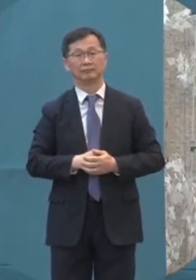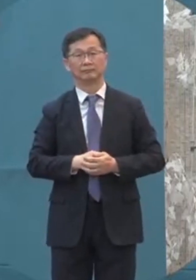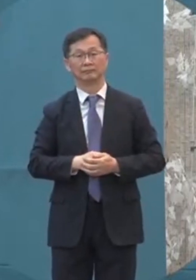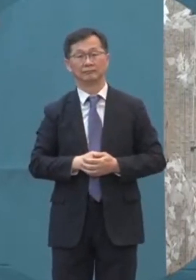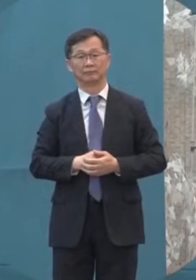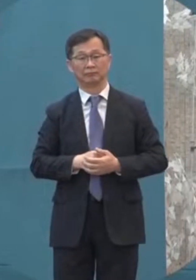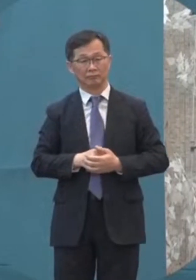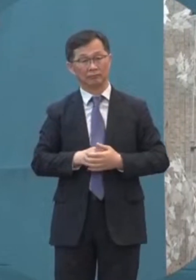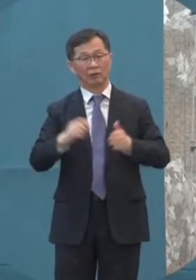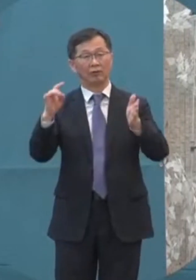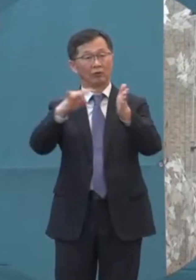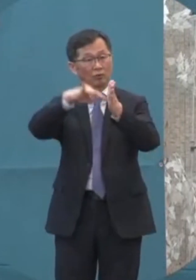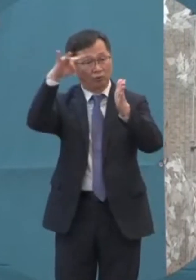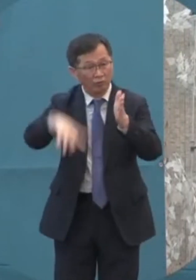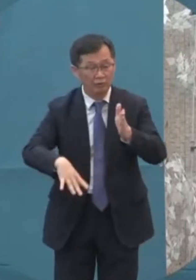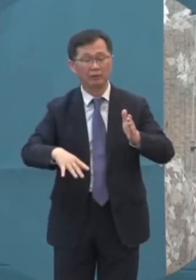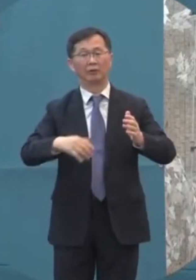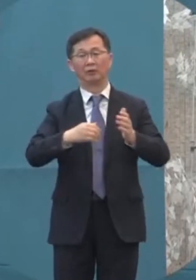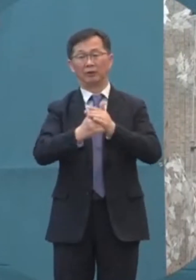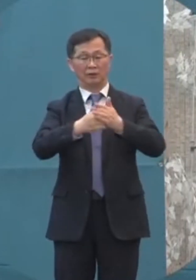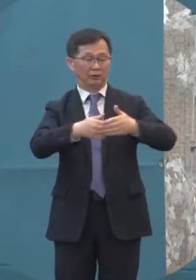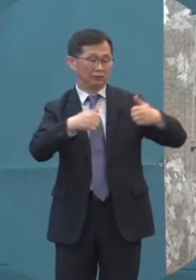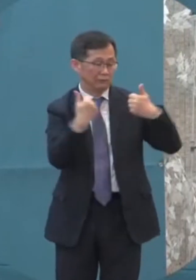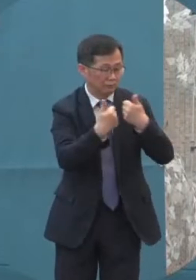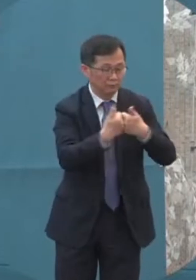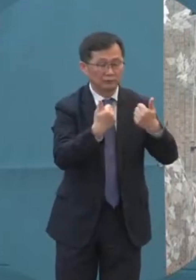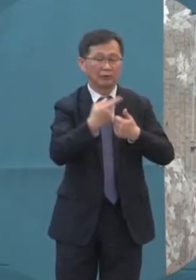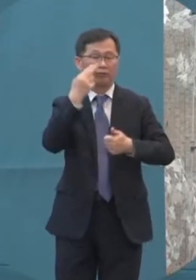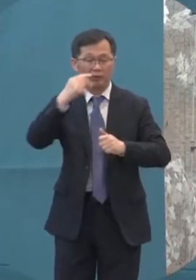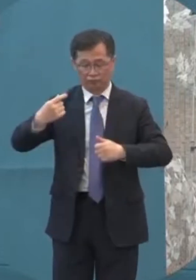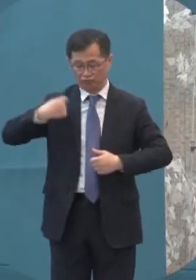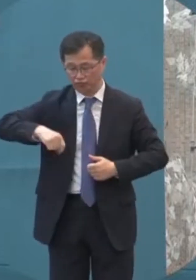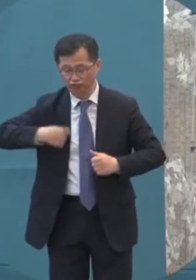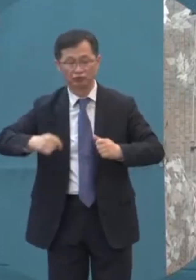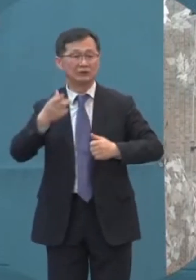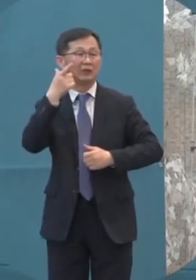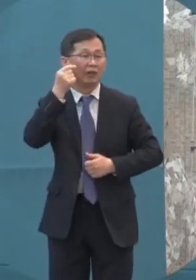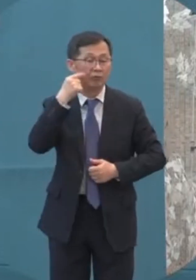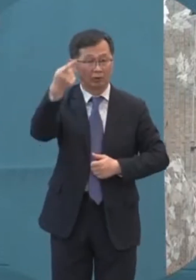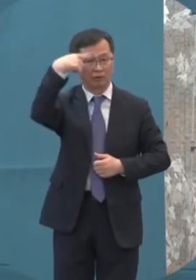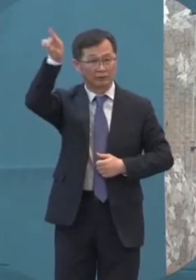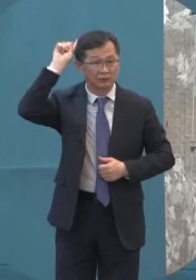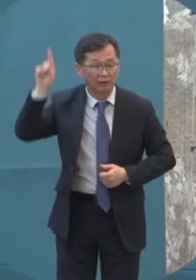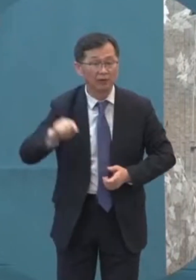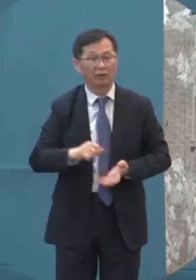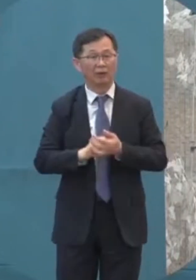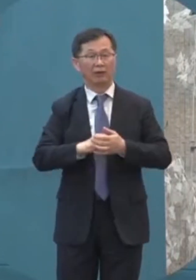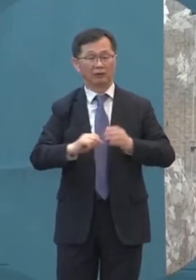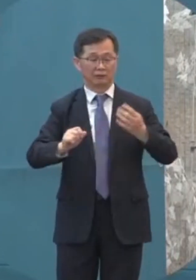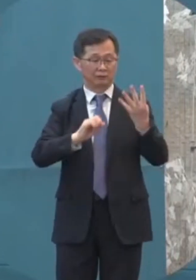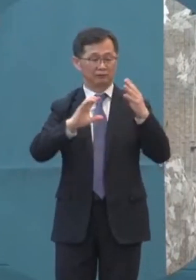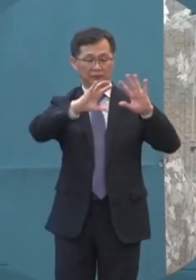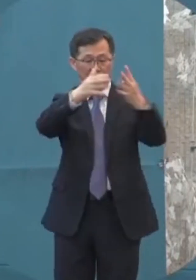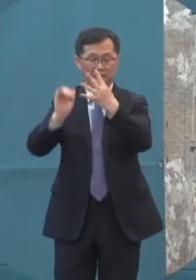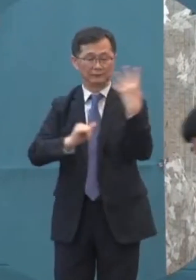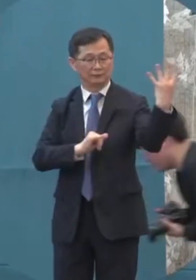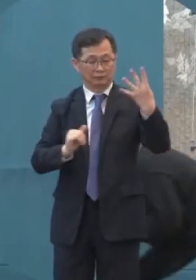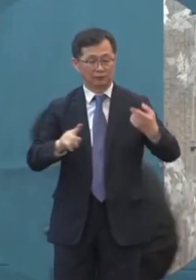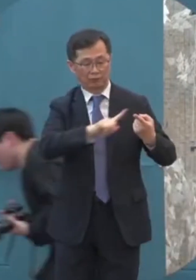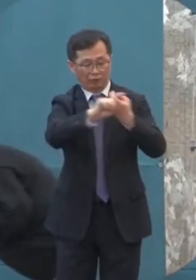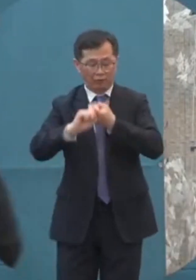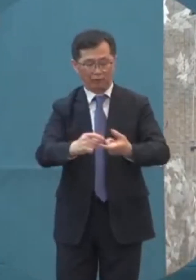이 관세 협상을 포함해서 미국, 중국, 일본, 러시아 이 4대 국가의 관계를